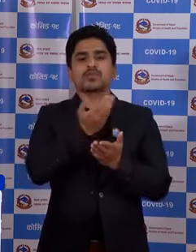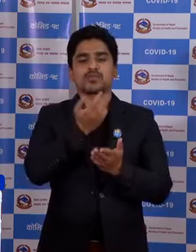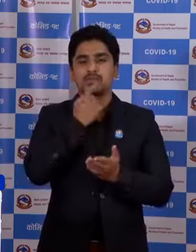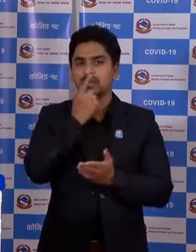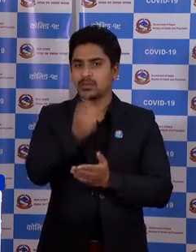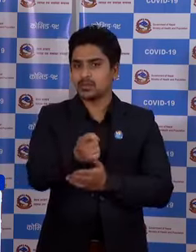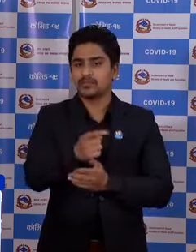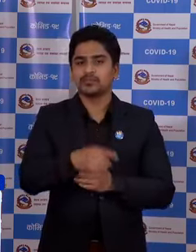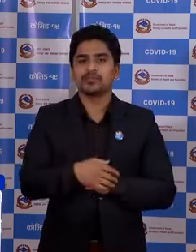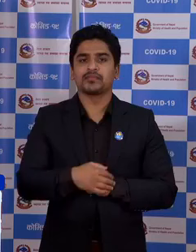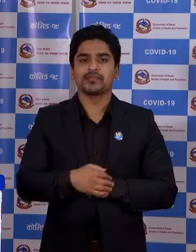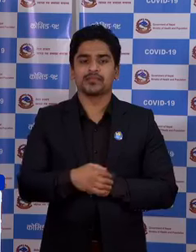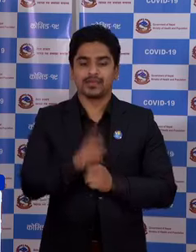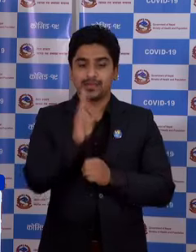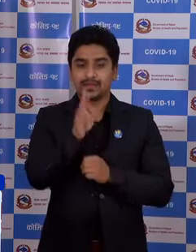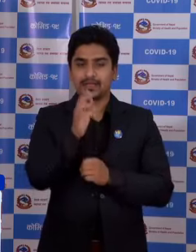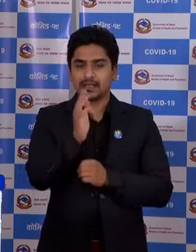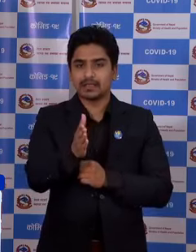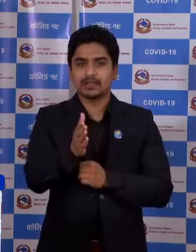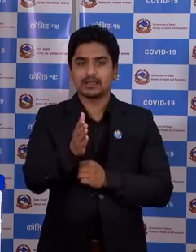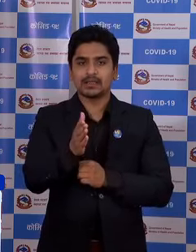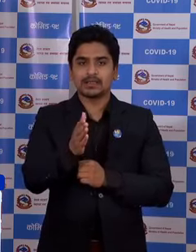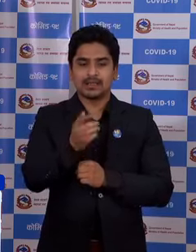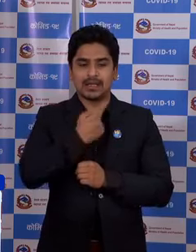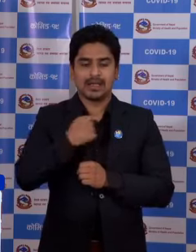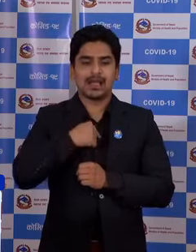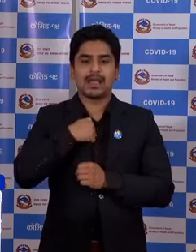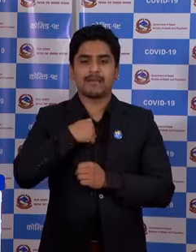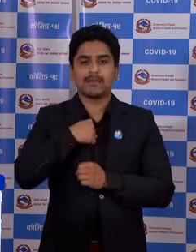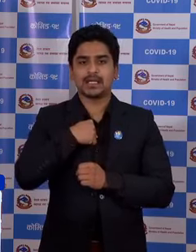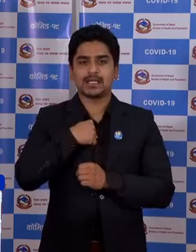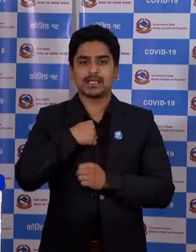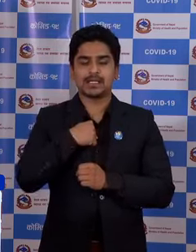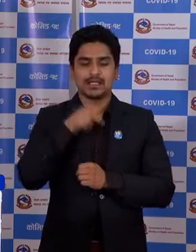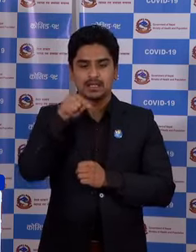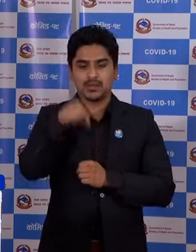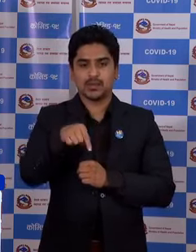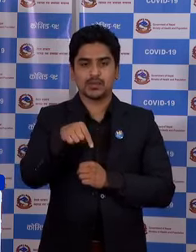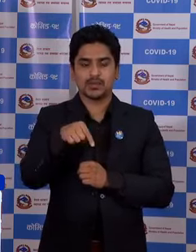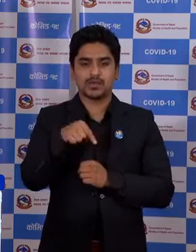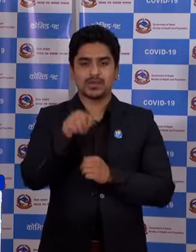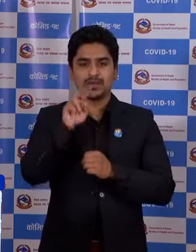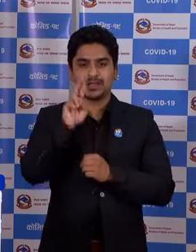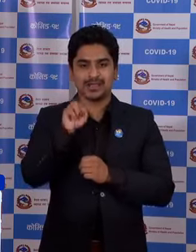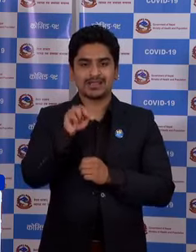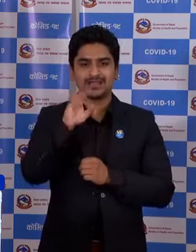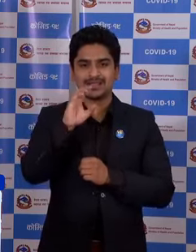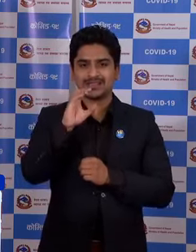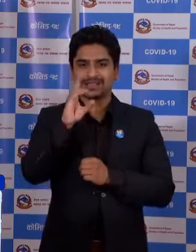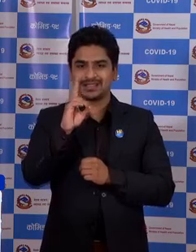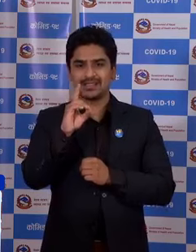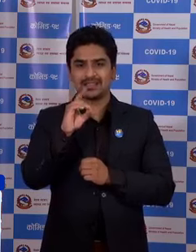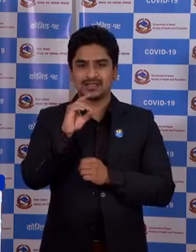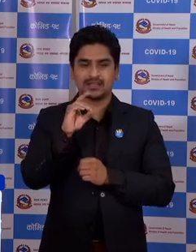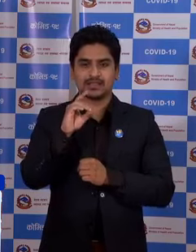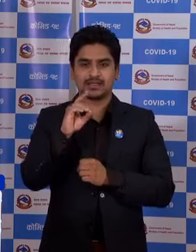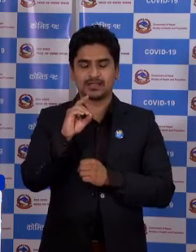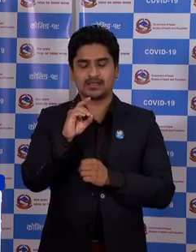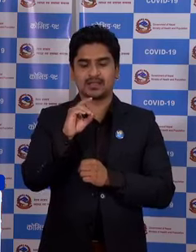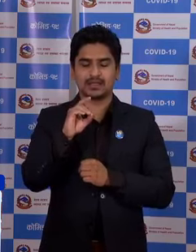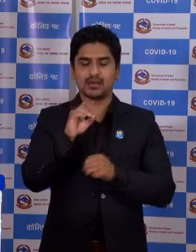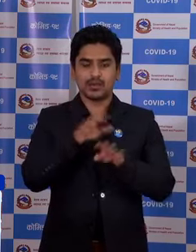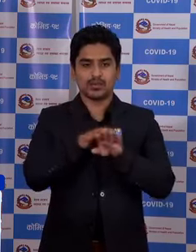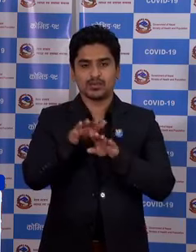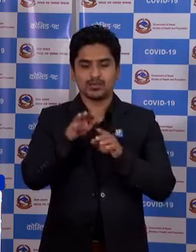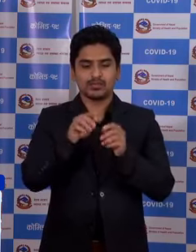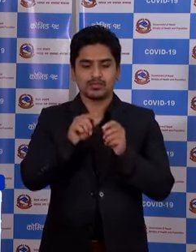हो। त्यसले गर्दाखेरि हामी यो एनसिडीहरू, नन कम्युनिकेबल